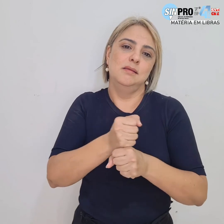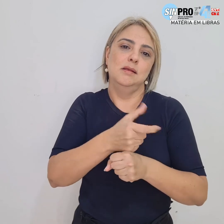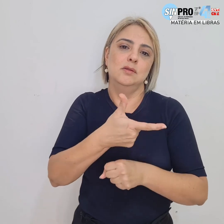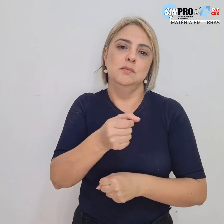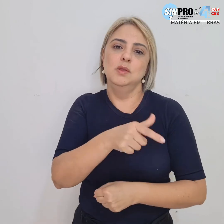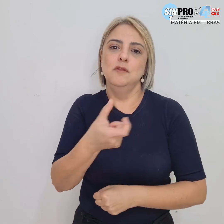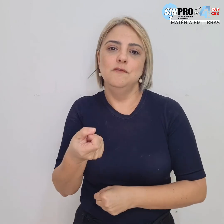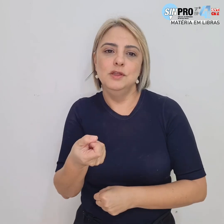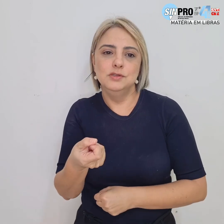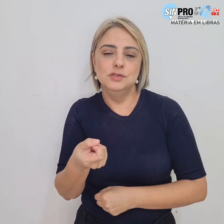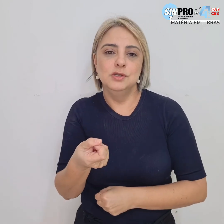por causa da crise.